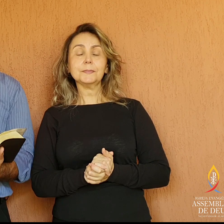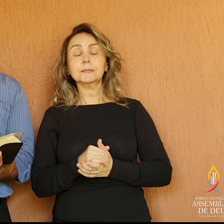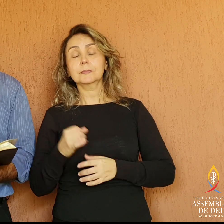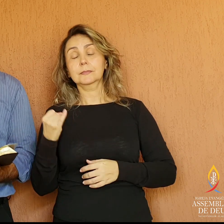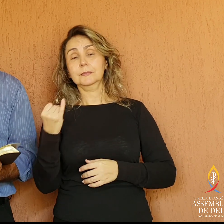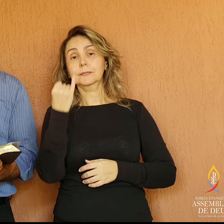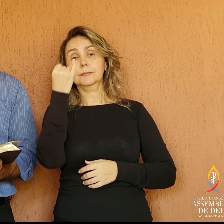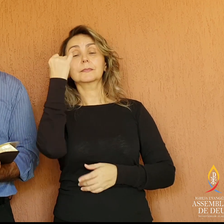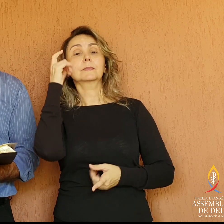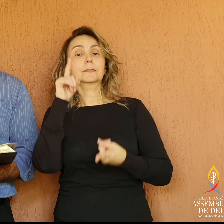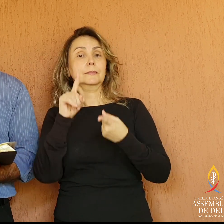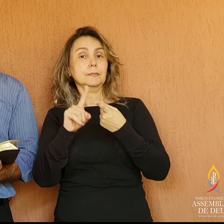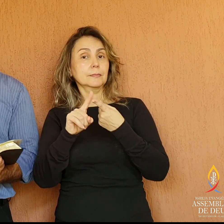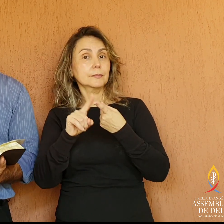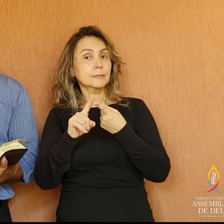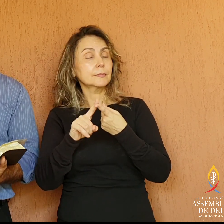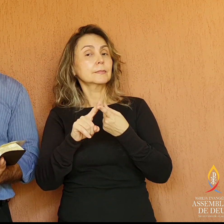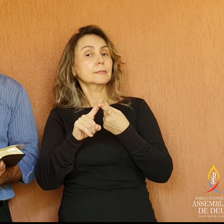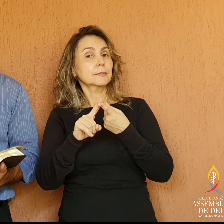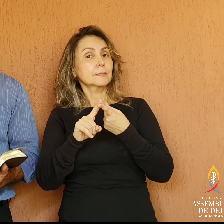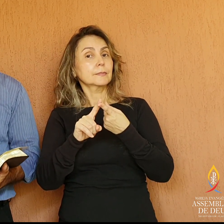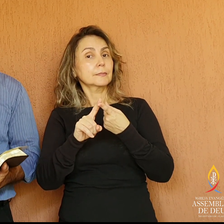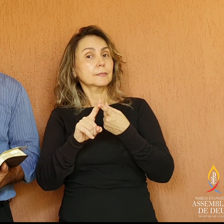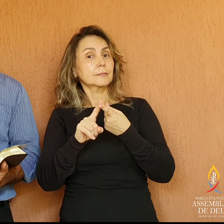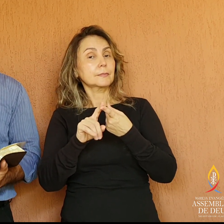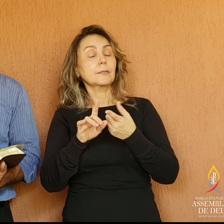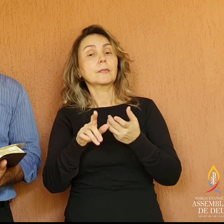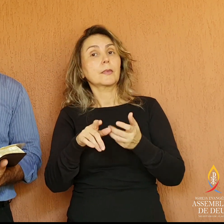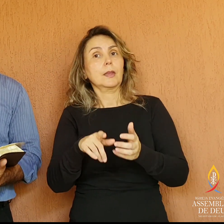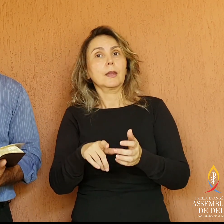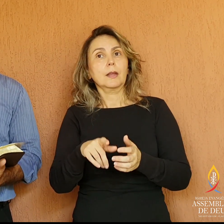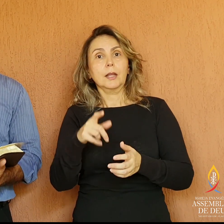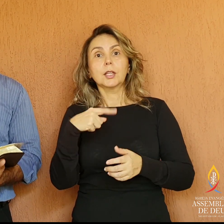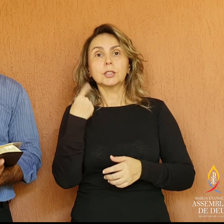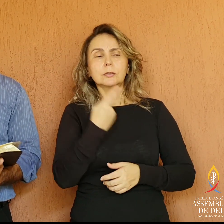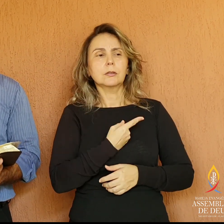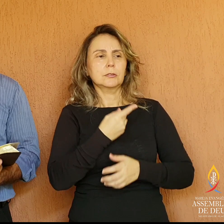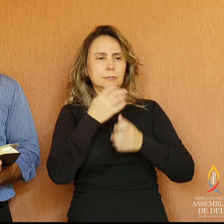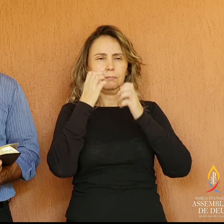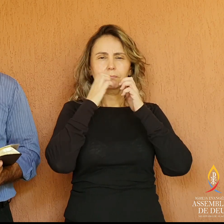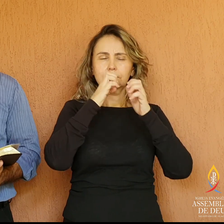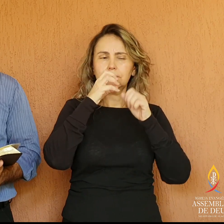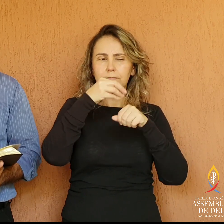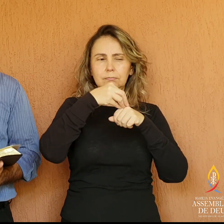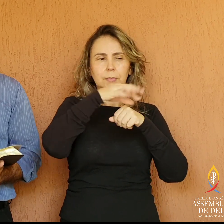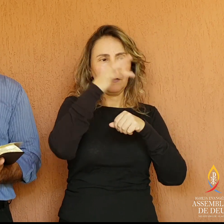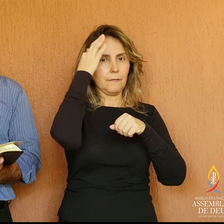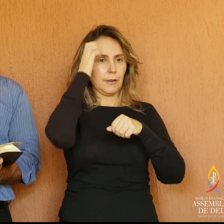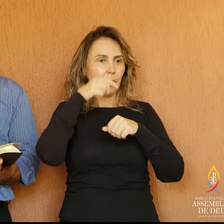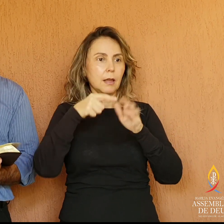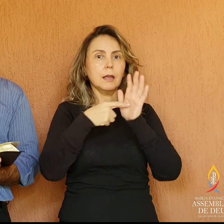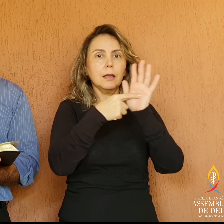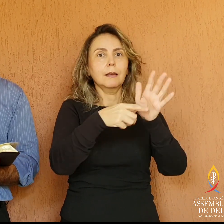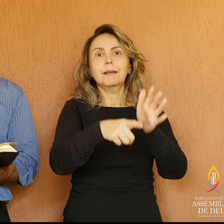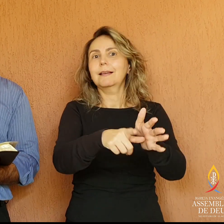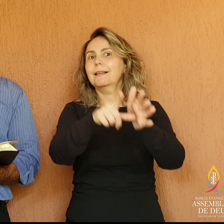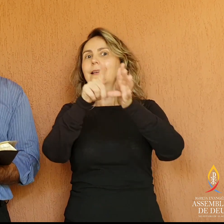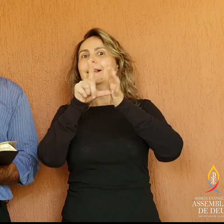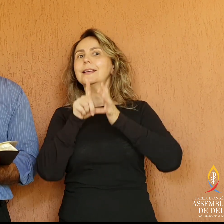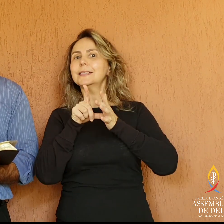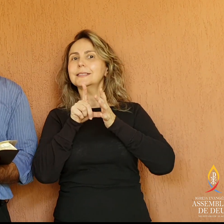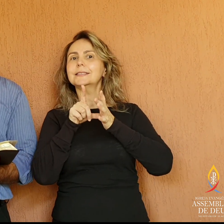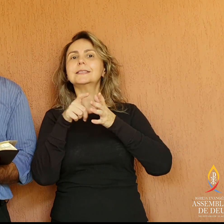Importante também, antes de nós falarmos ao mundo, expressar a nossa fé, é preciso